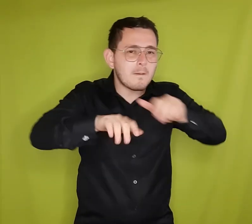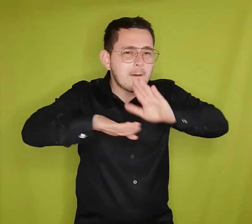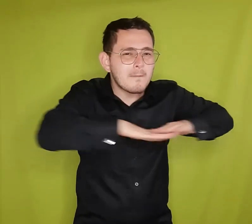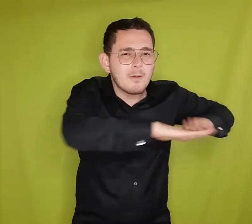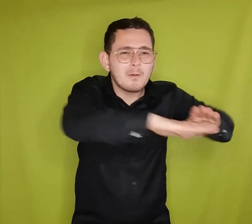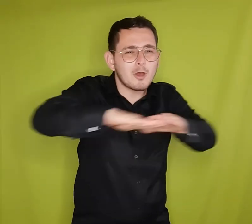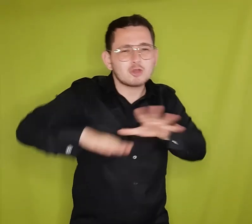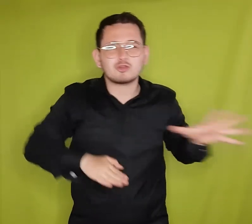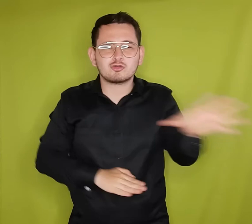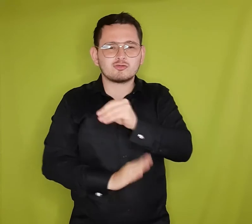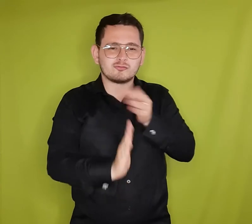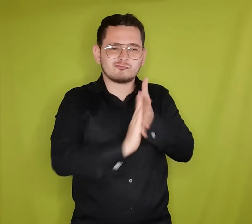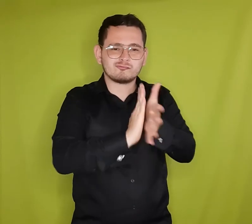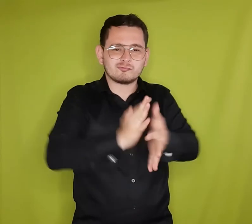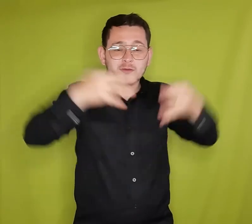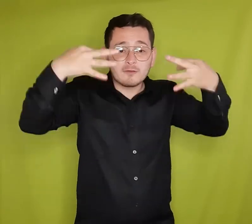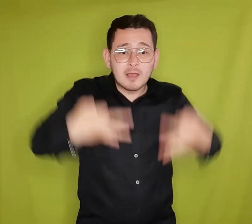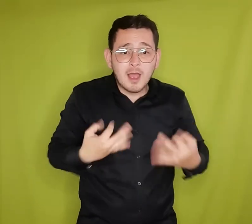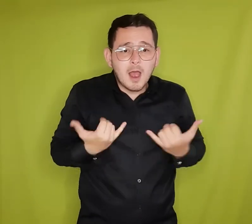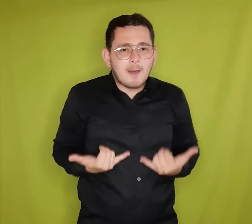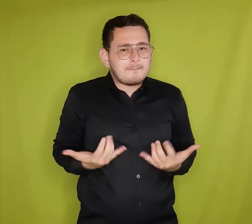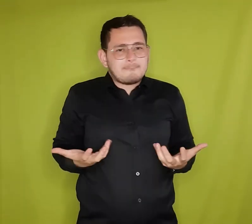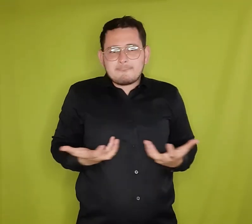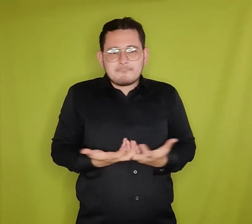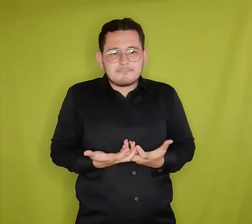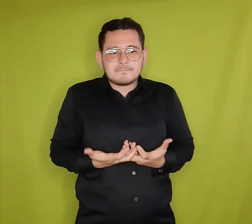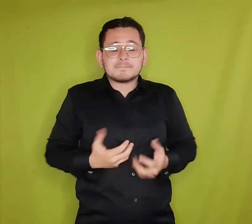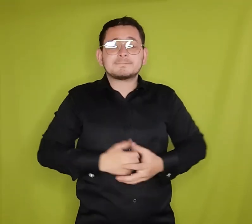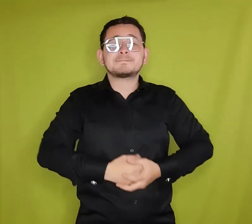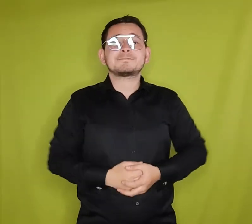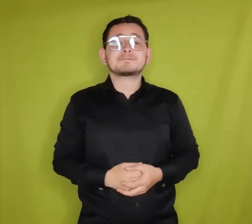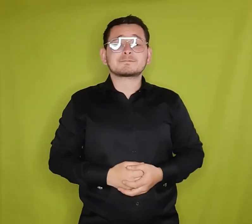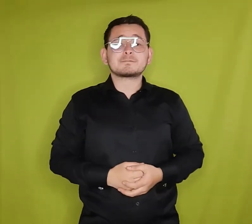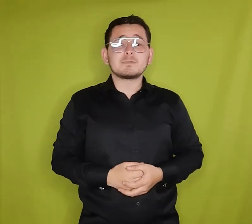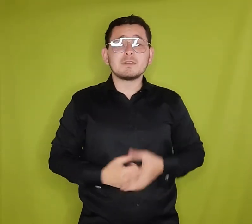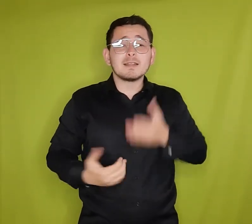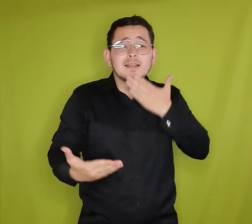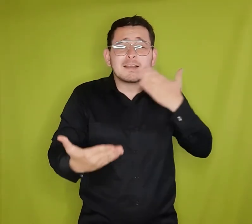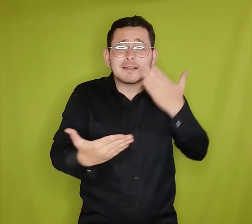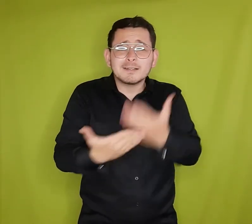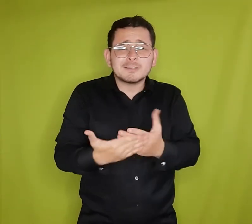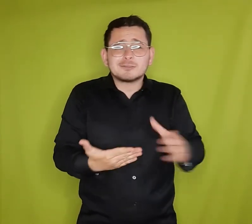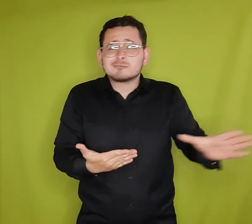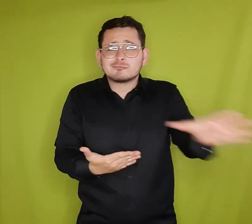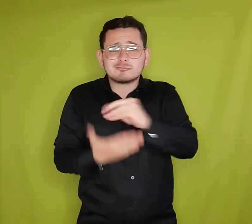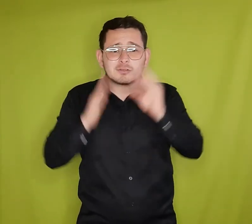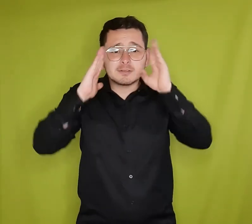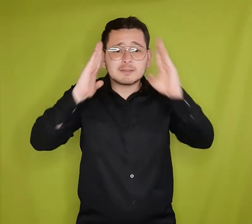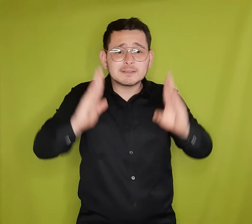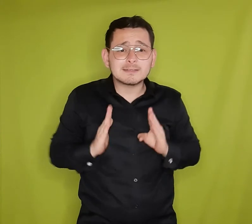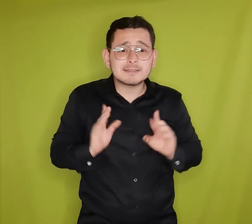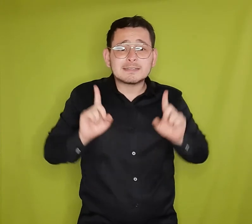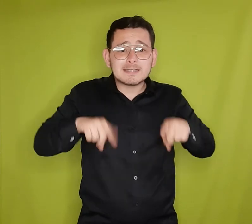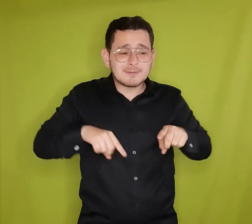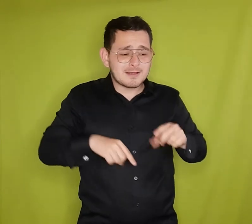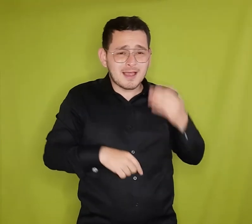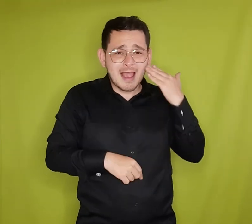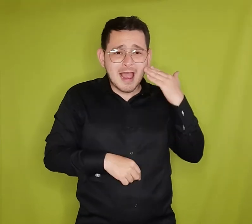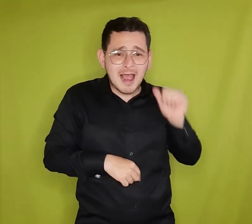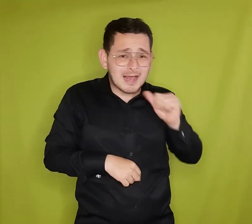Agradecemos a todos dándoles pues también una sentida condolencia a la familia que está pasando en